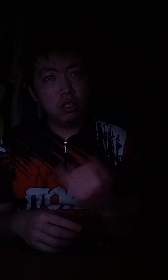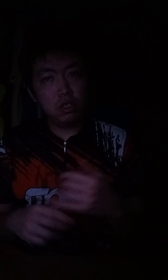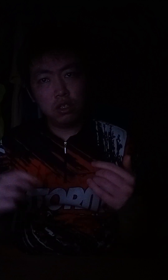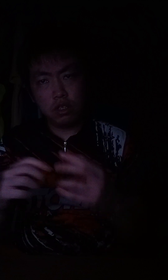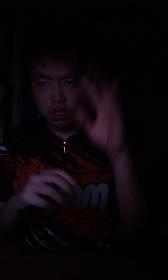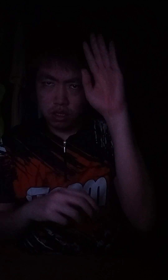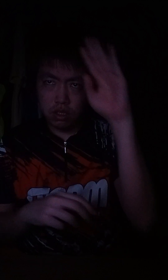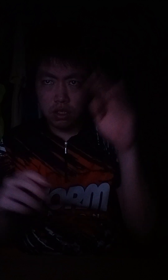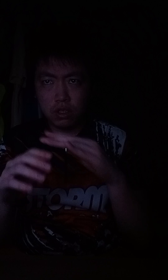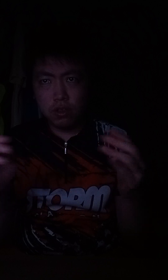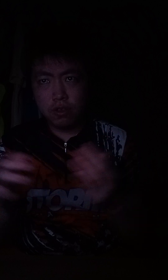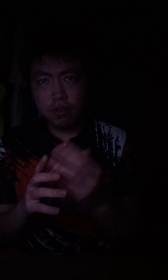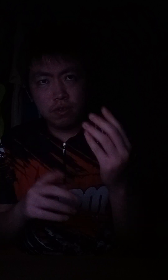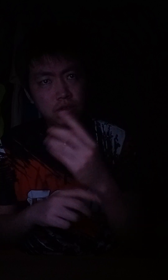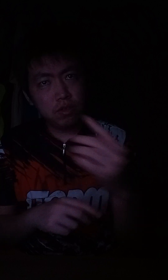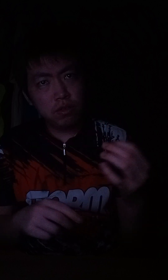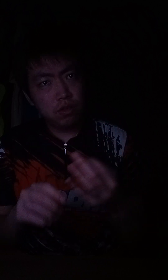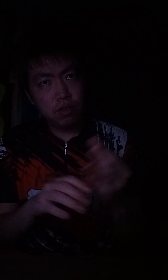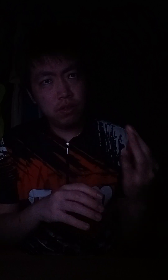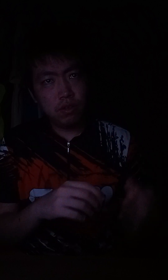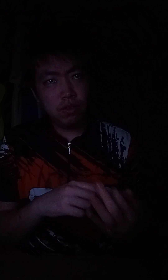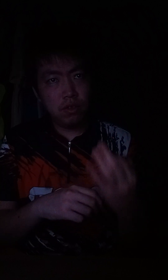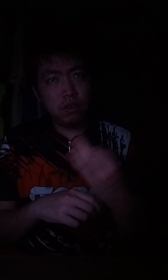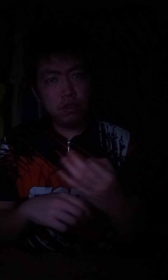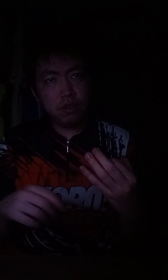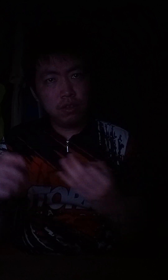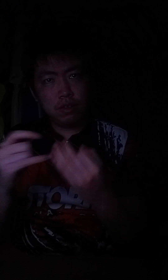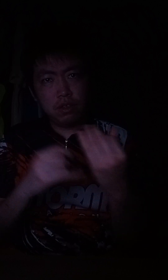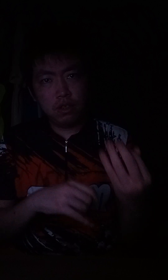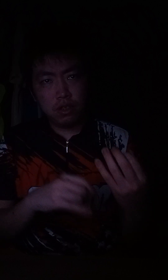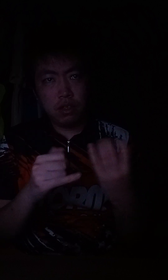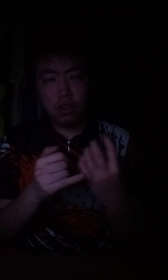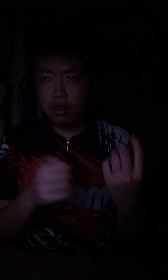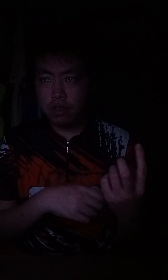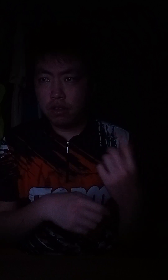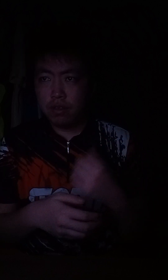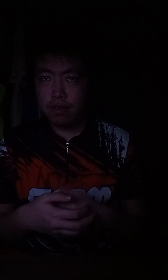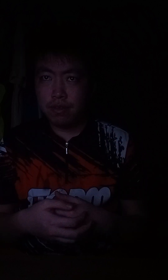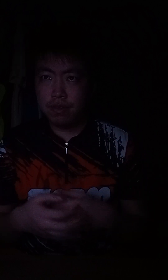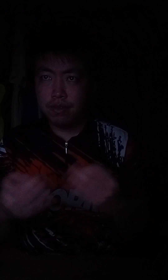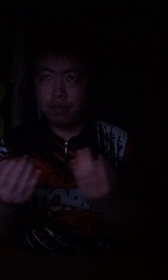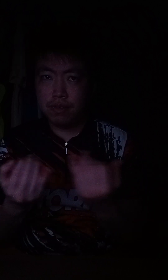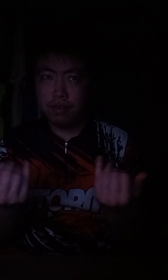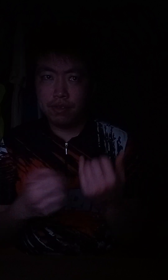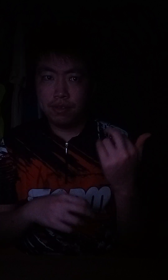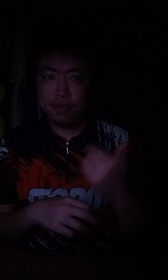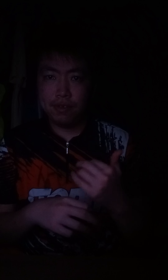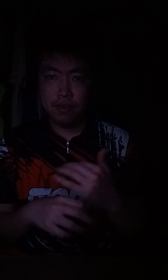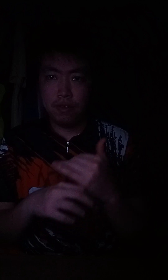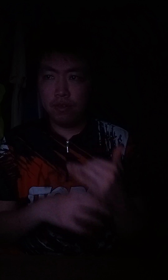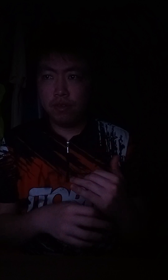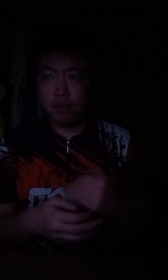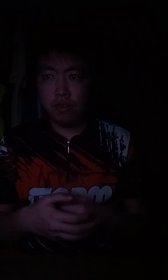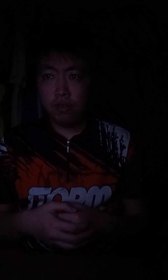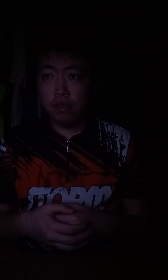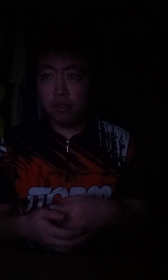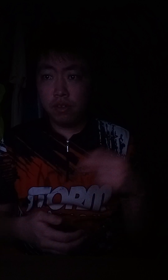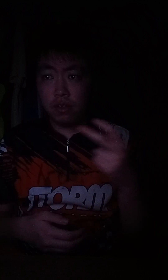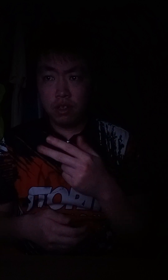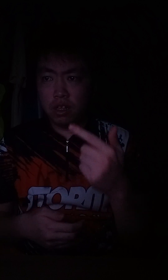하죠. 글자가 황금색을, 글자는 대띠를 뜻한다고 합니다. 그래서 60년 만에 찾아온 거고요. 대한민국의